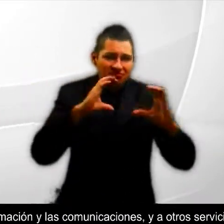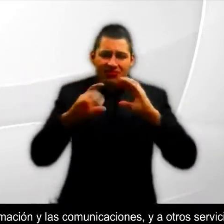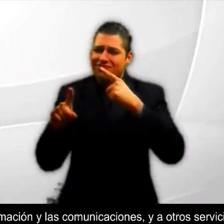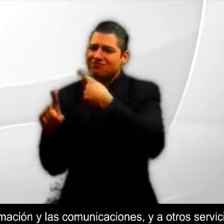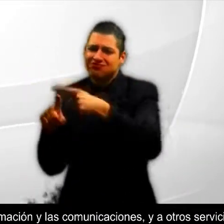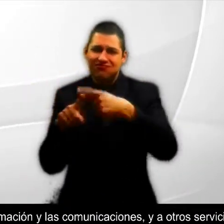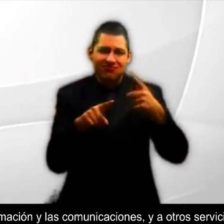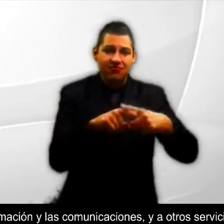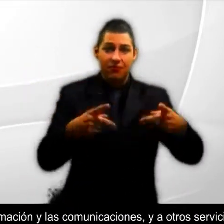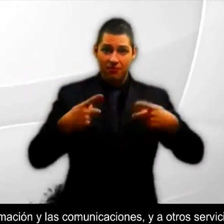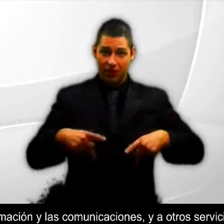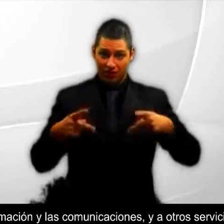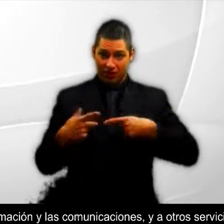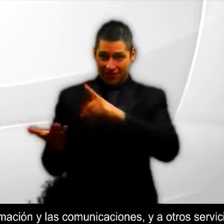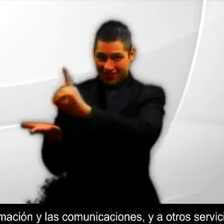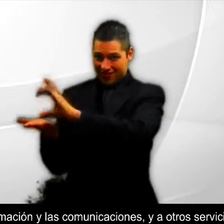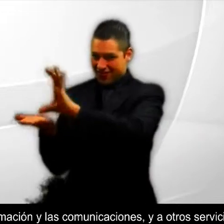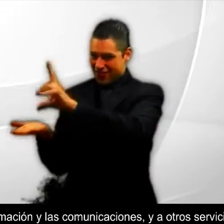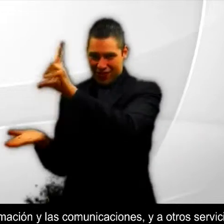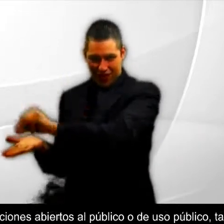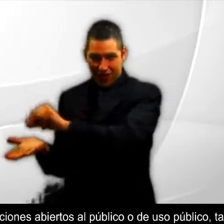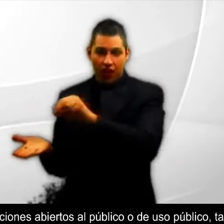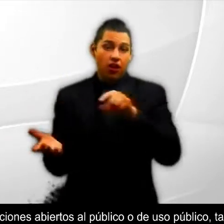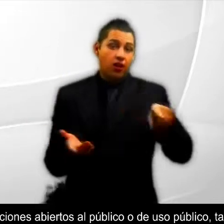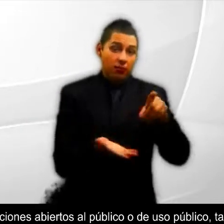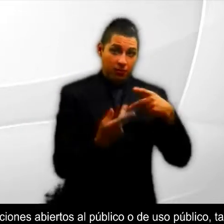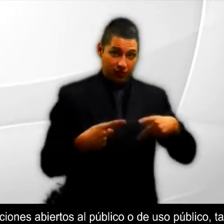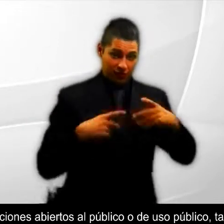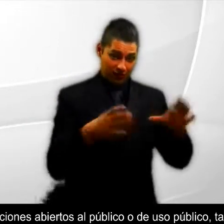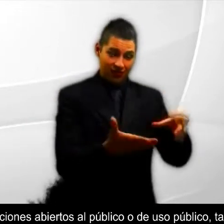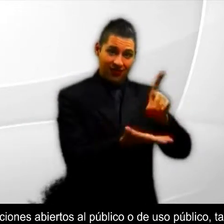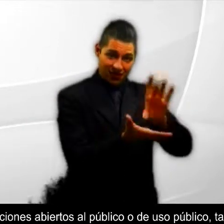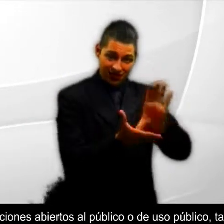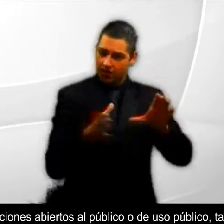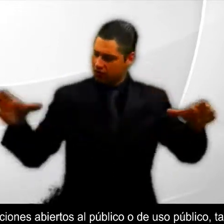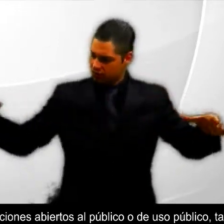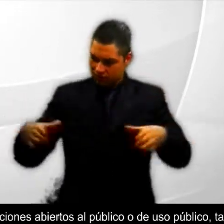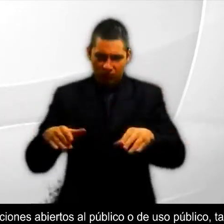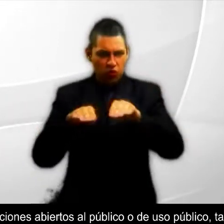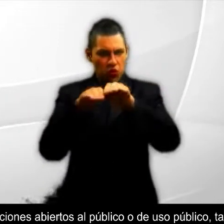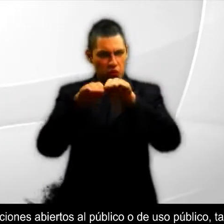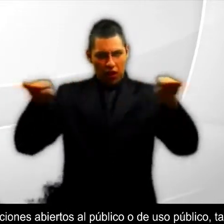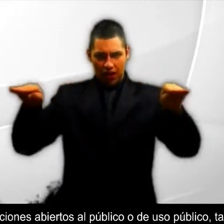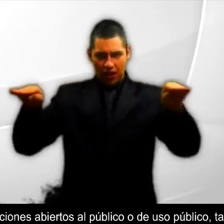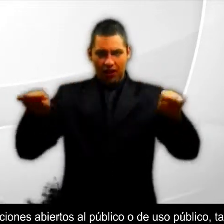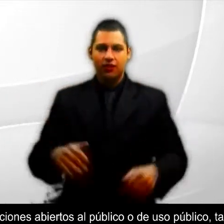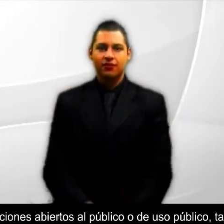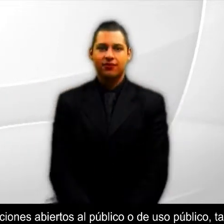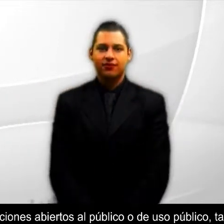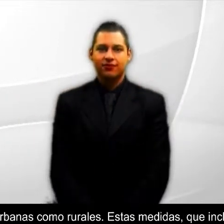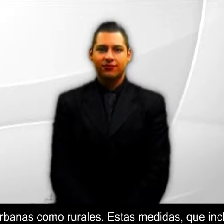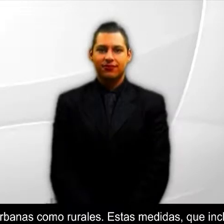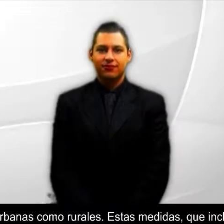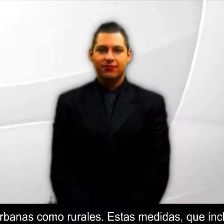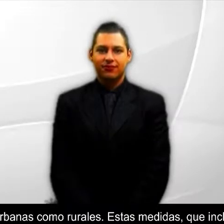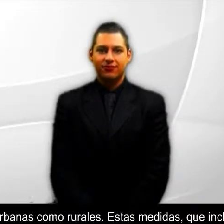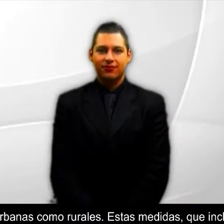comunicaciones, y a otros servicios e instalaciones abiertos al público o de uso público, tanto en zonas urbanas como rurales.